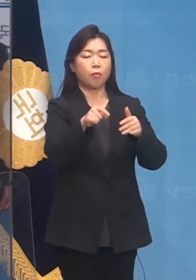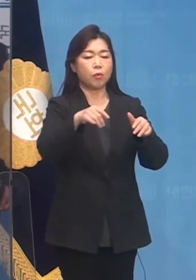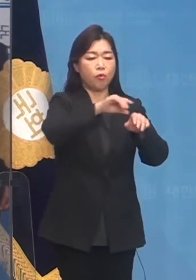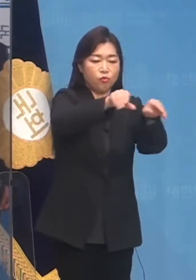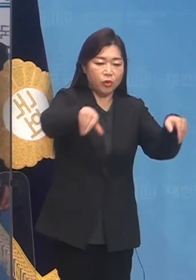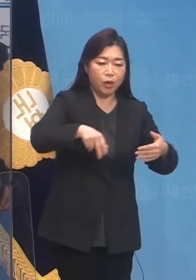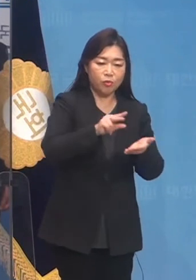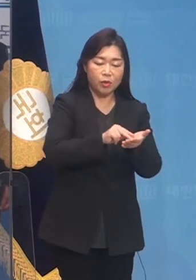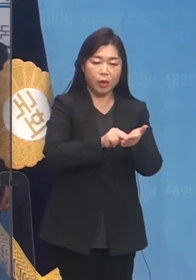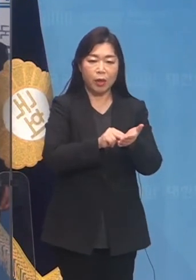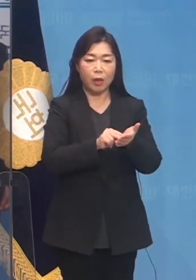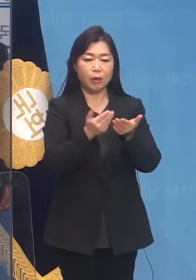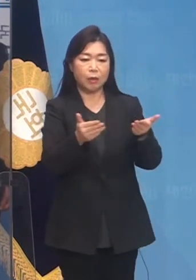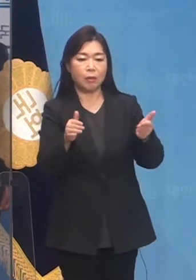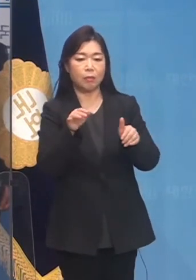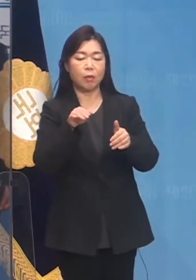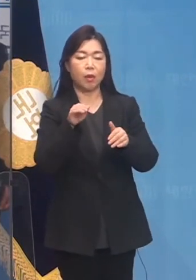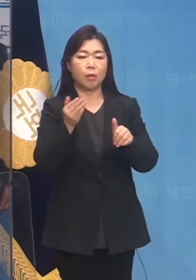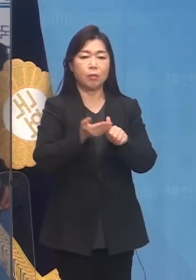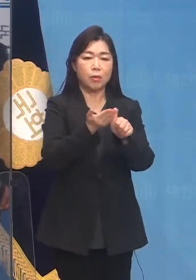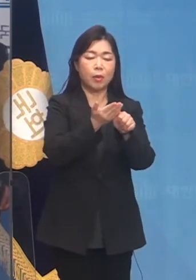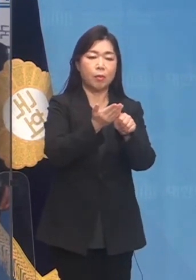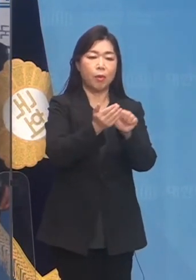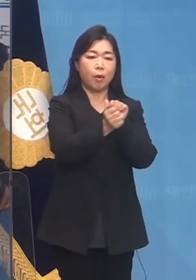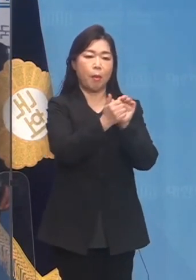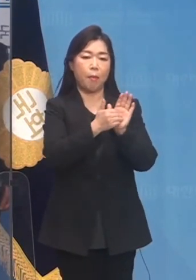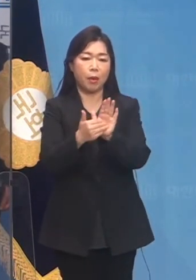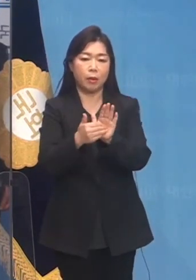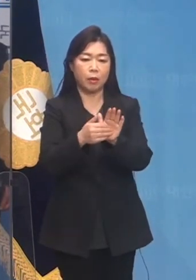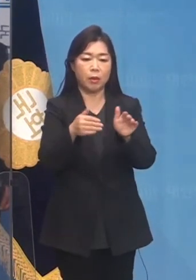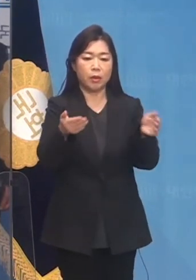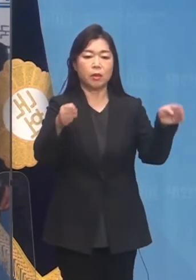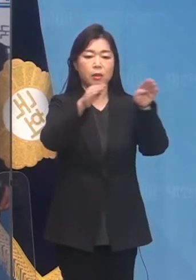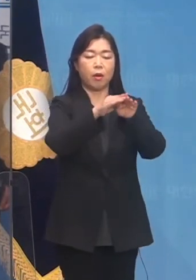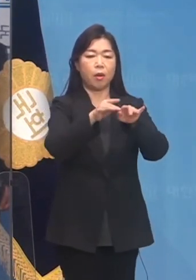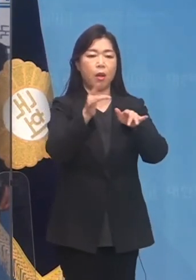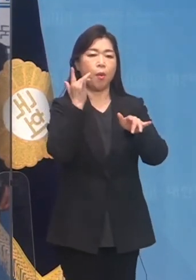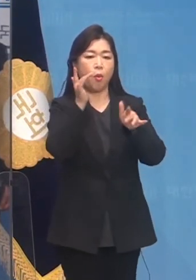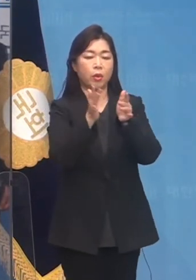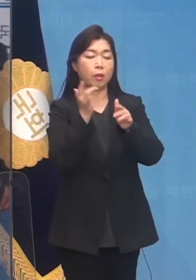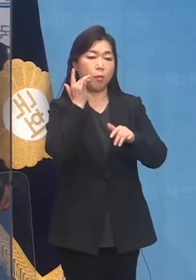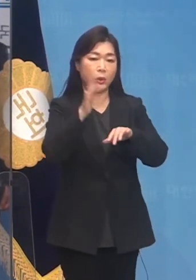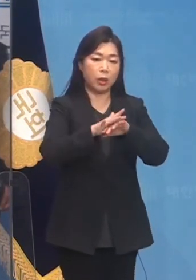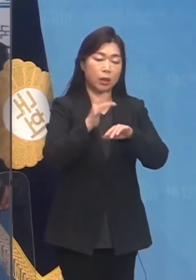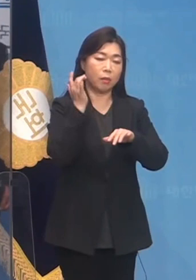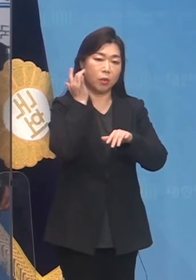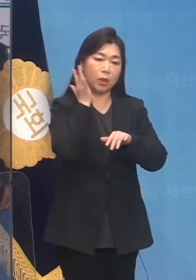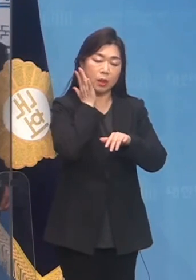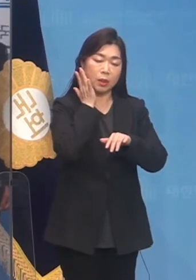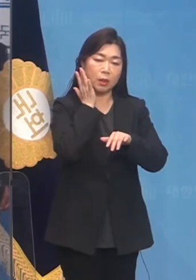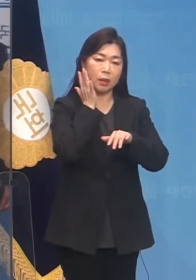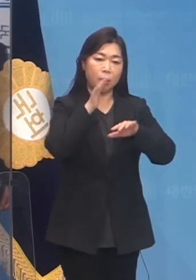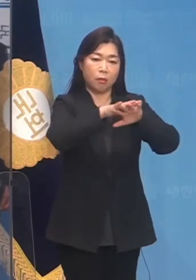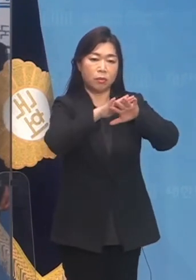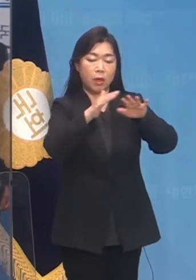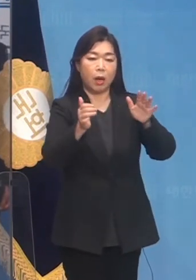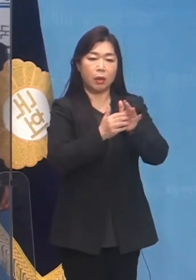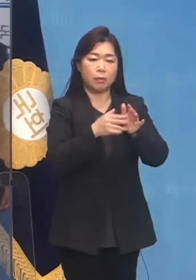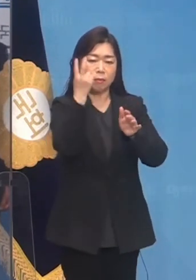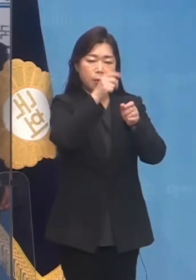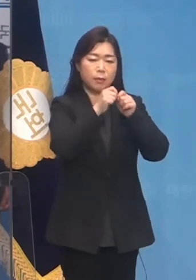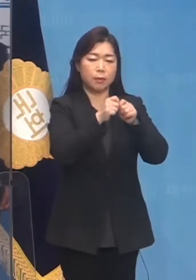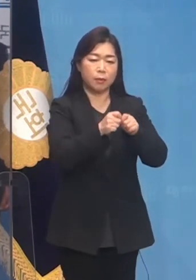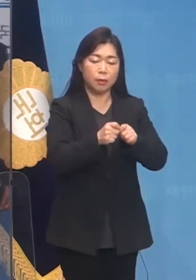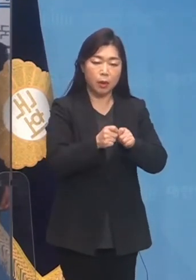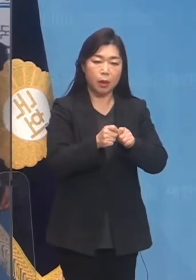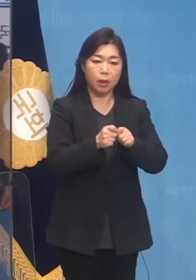울타리 문제라든가 파획대 방역시설 내에 모기장까지 나오고 있습니다. 언제까지 이렇게 관련